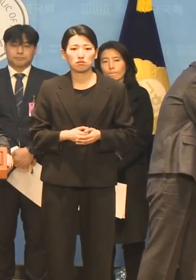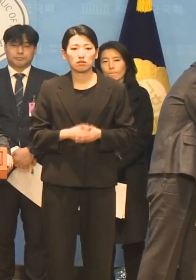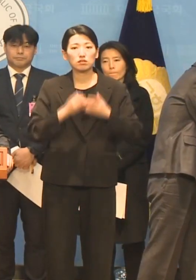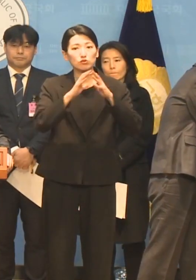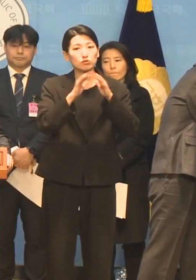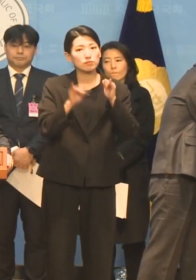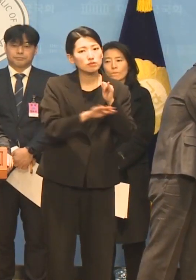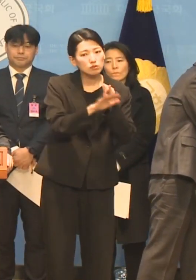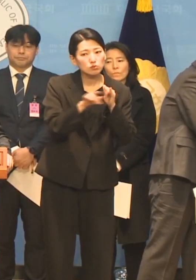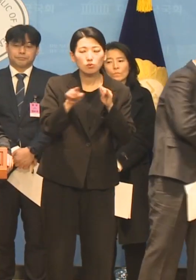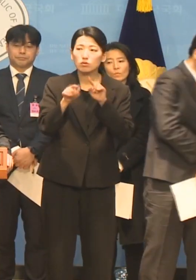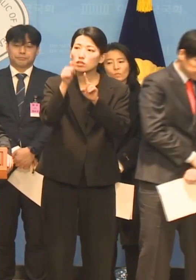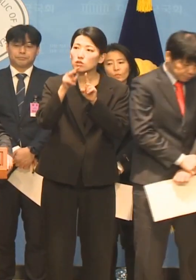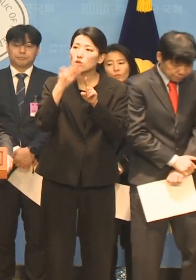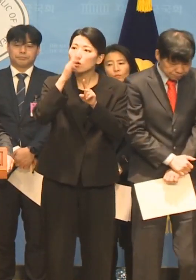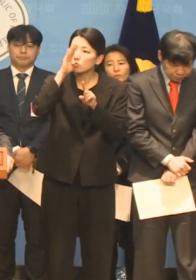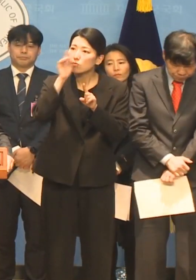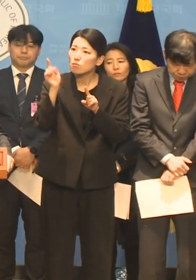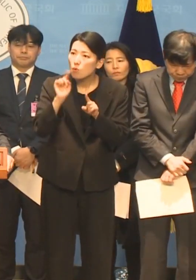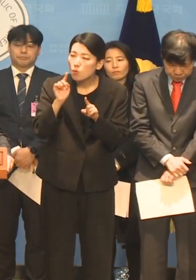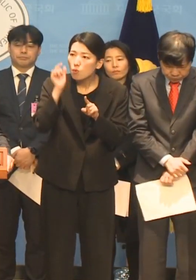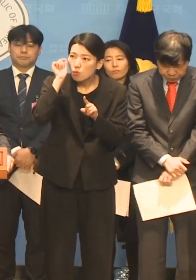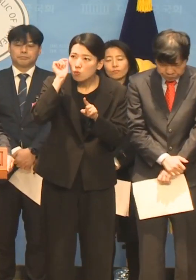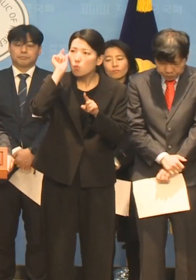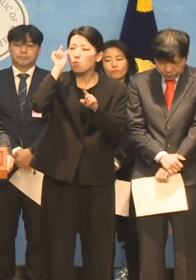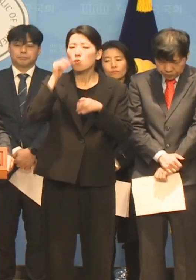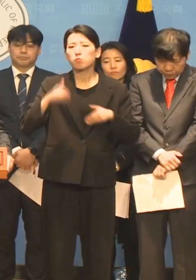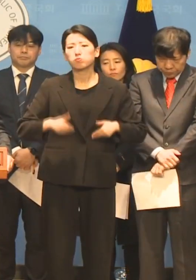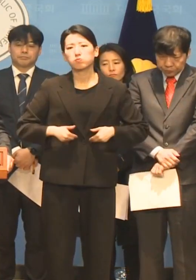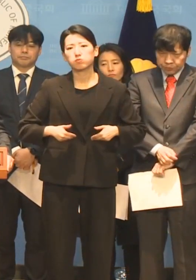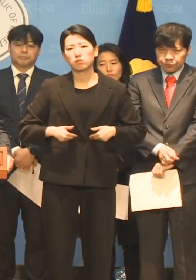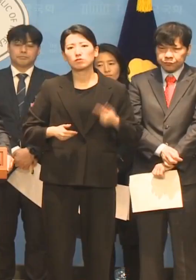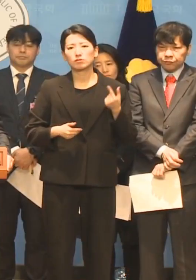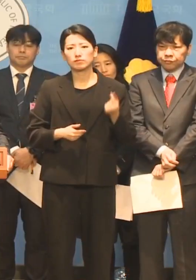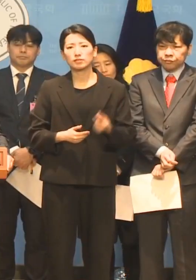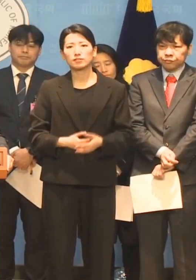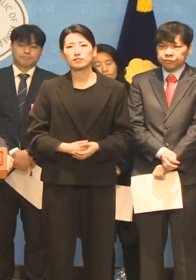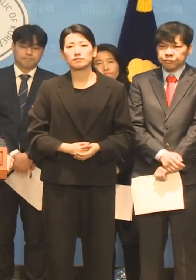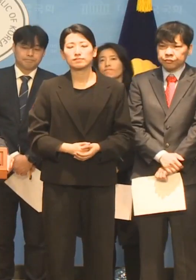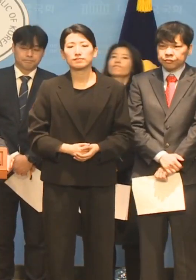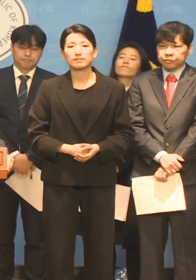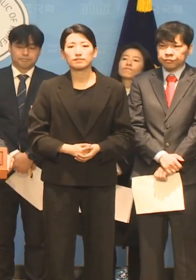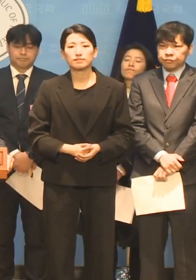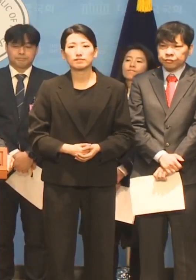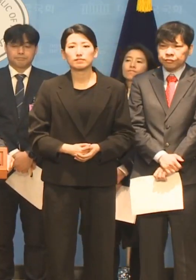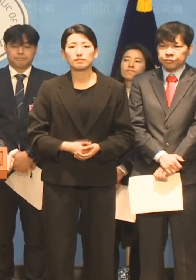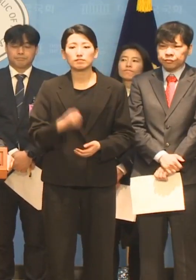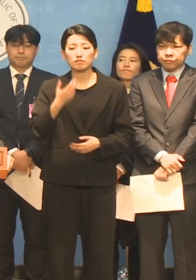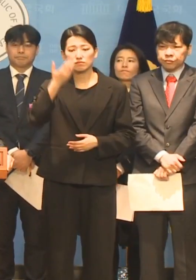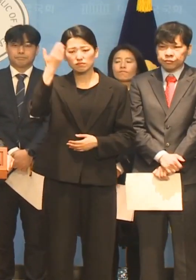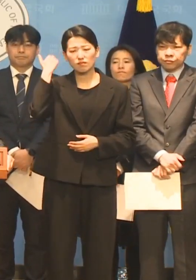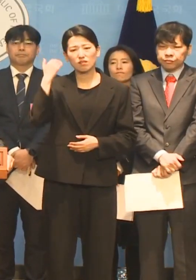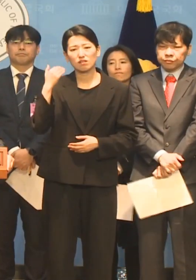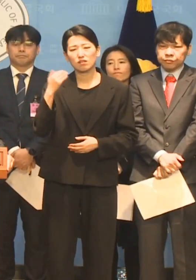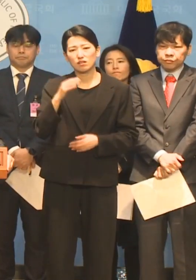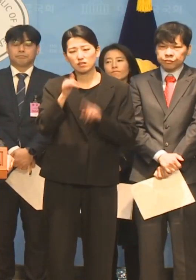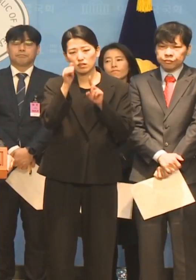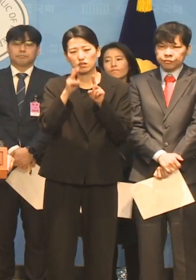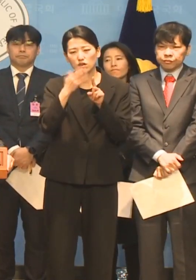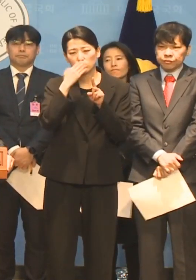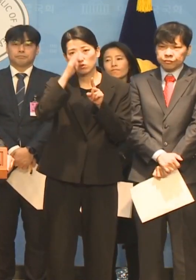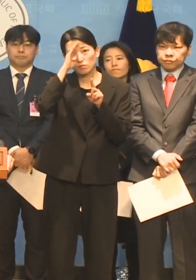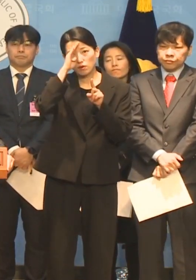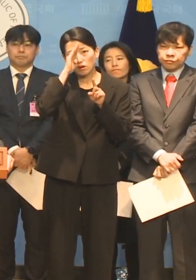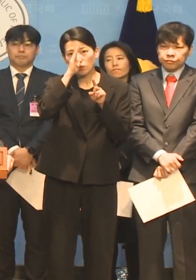이런 질환이고 지난번에 그 가족이 자살하는 사건을